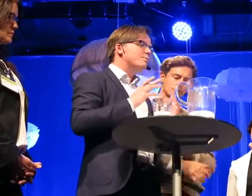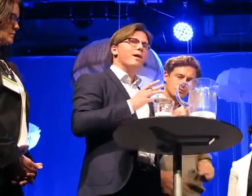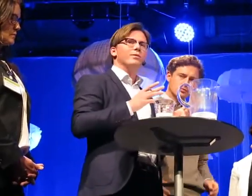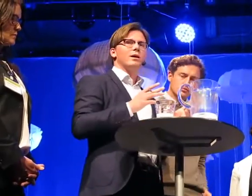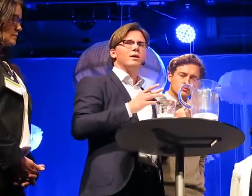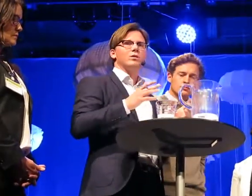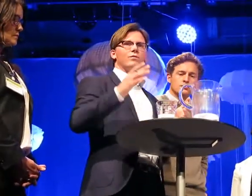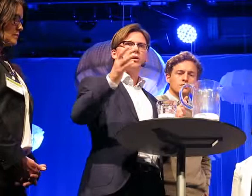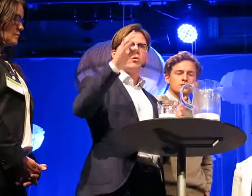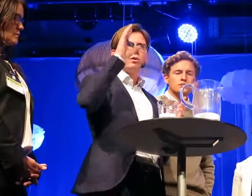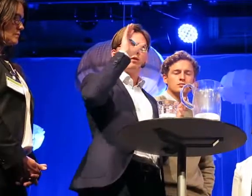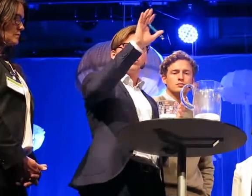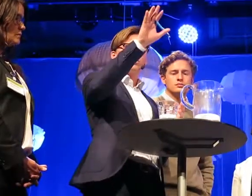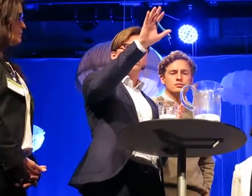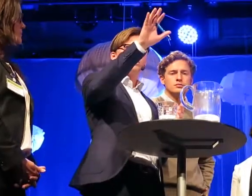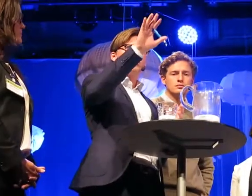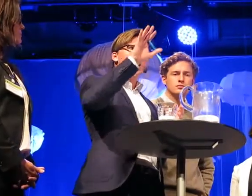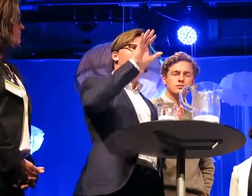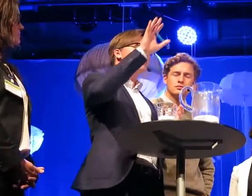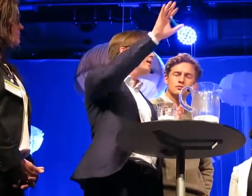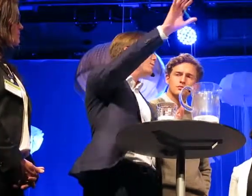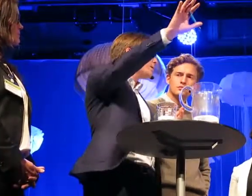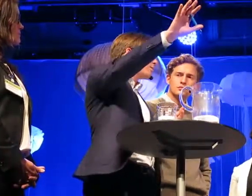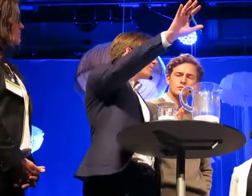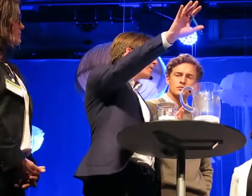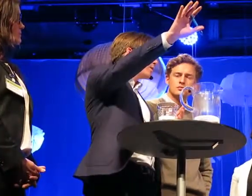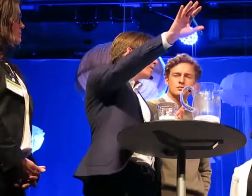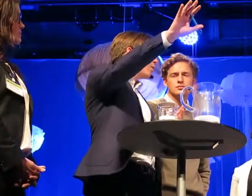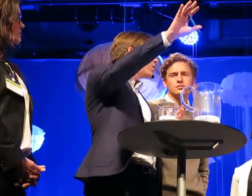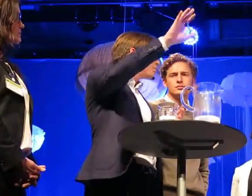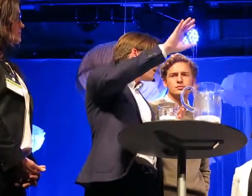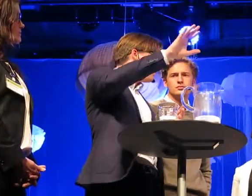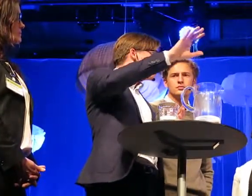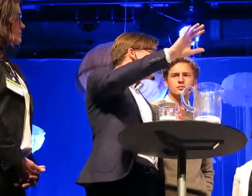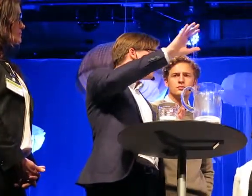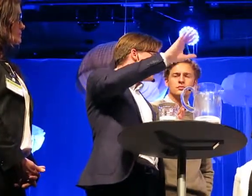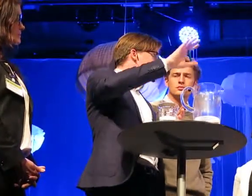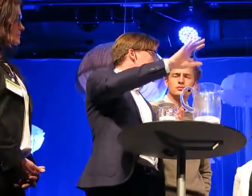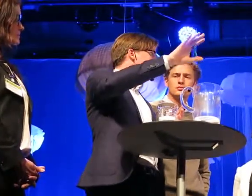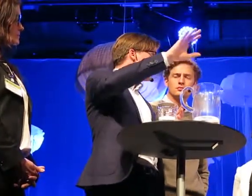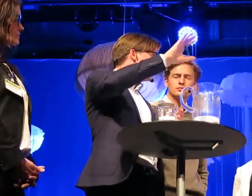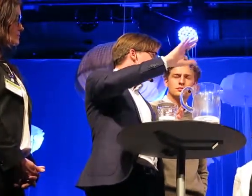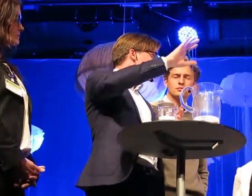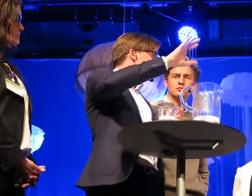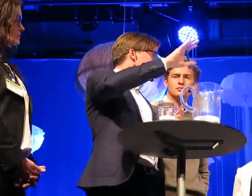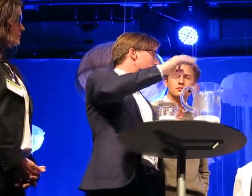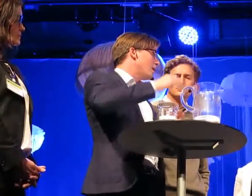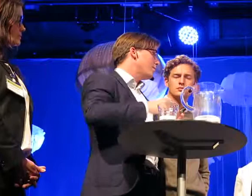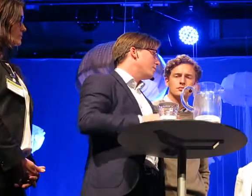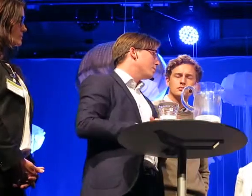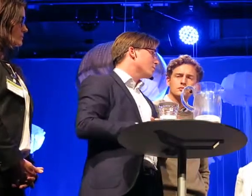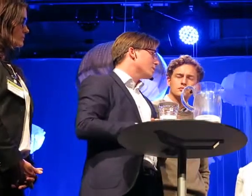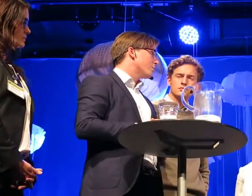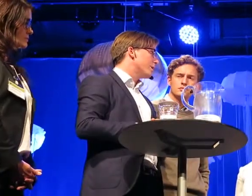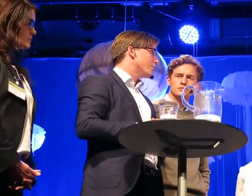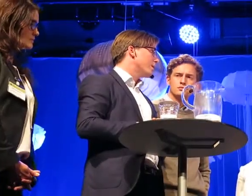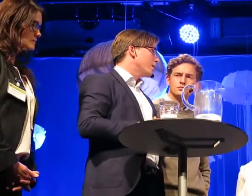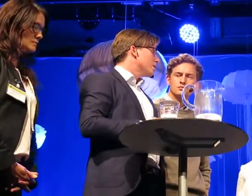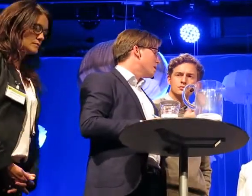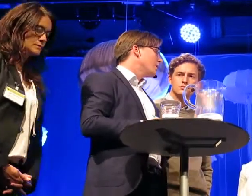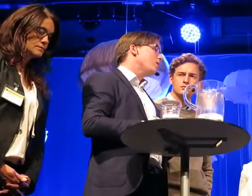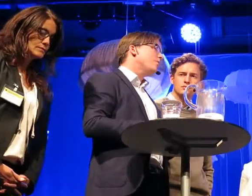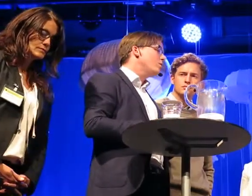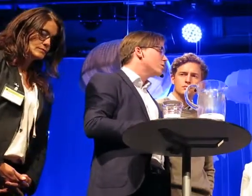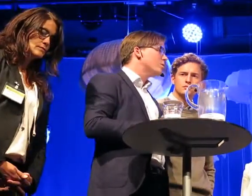varandra. Det spännande, det är ju ifall det är olika förhållningssätt som angriper samma problem. Och vi ibland kan lära oss av varandra. Det är ju där vi någonstans behöver